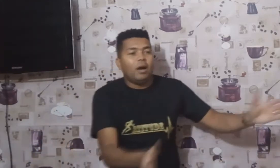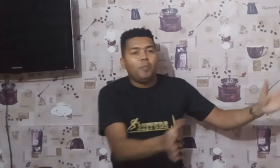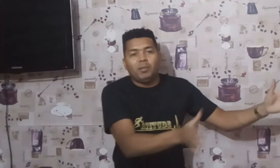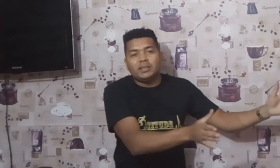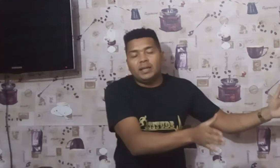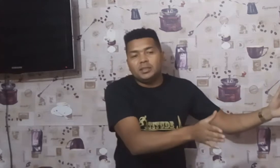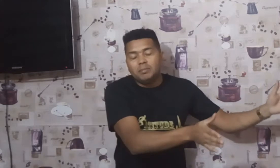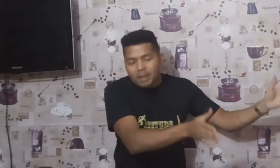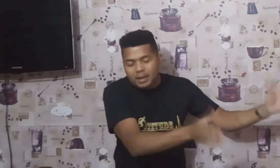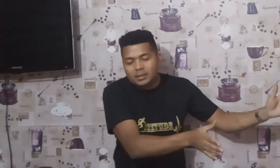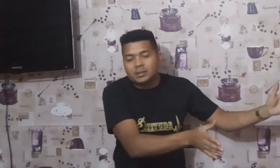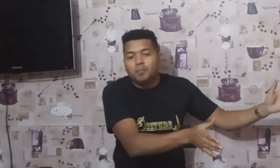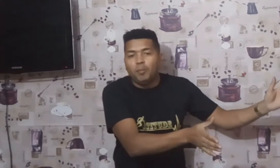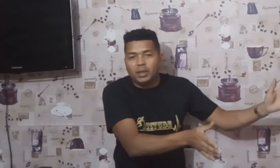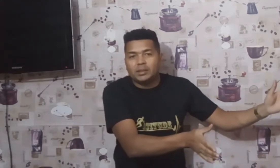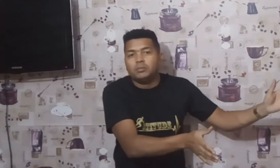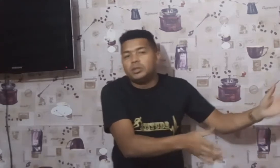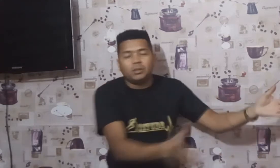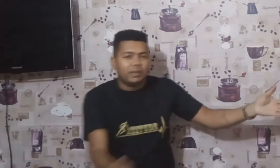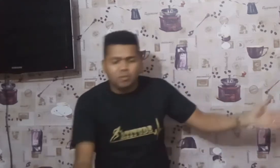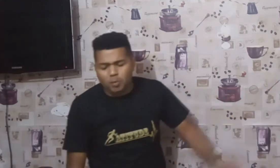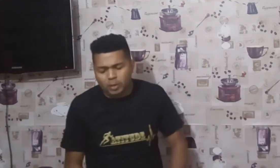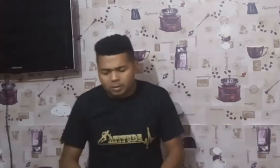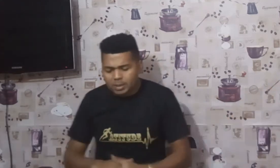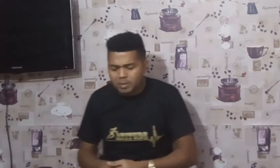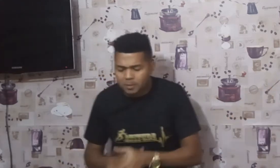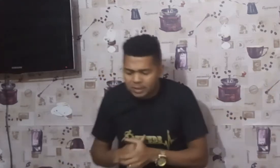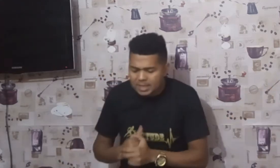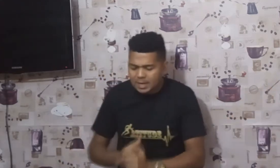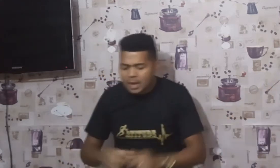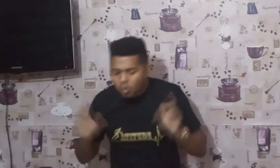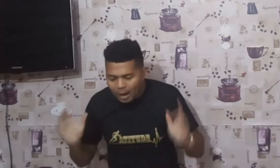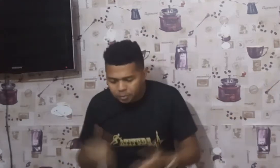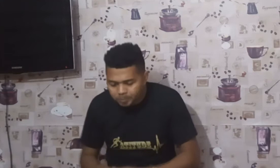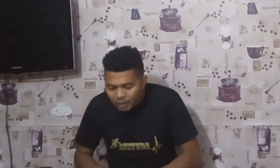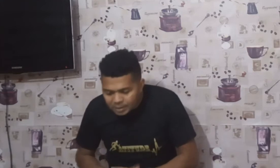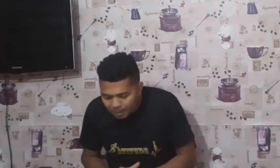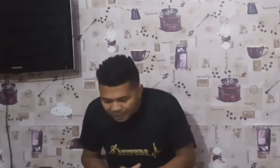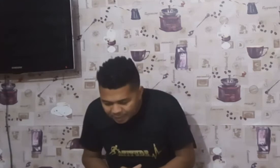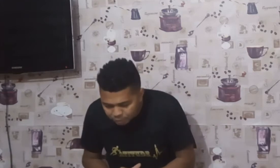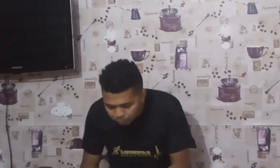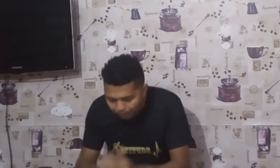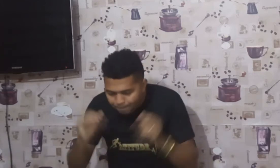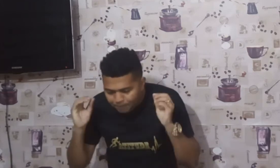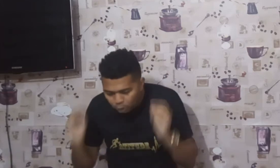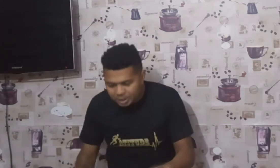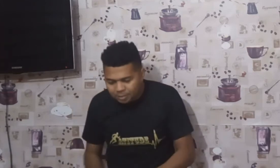carro para uma cidade de menos população, de 50 mil população, mais ou menos para você entender. Quarto, se depender de um projeto